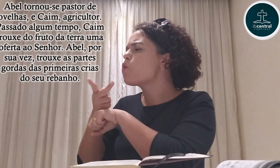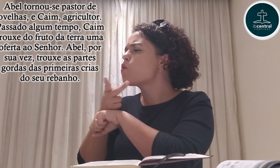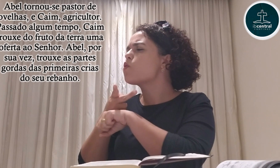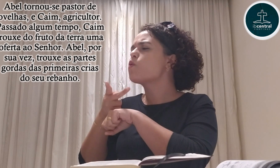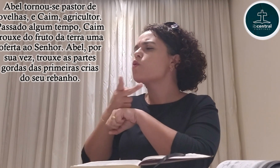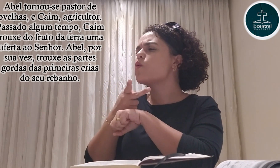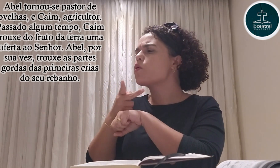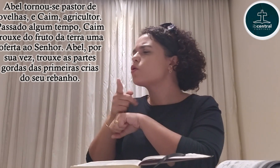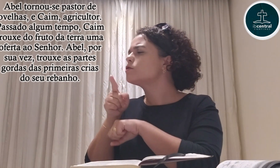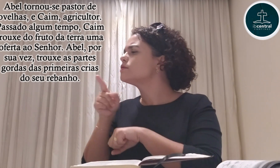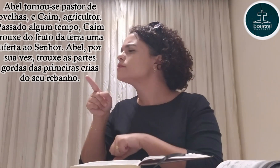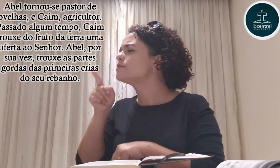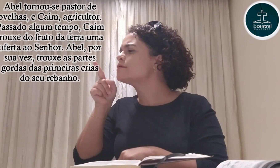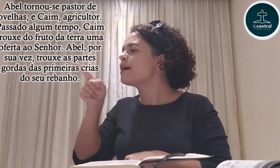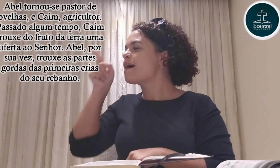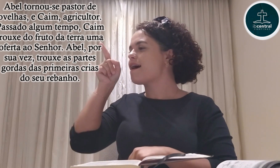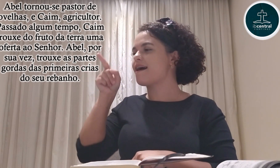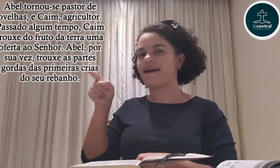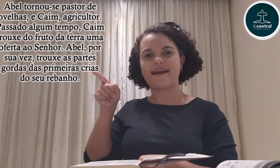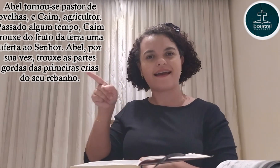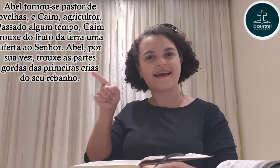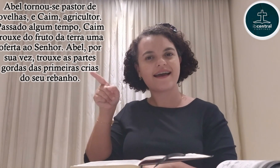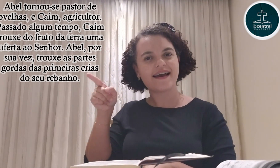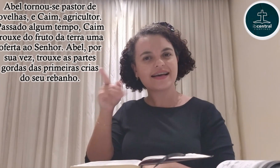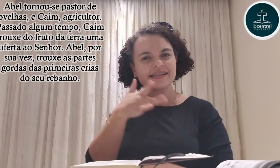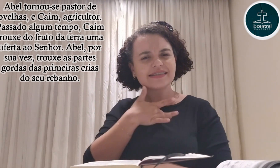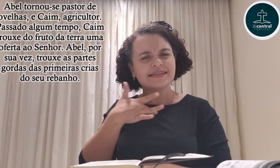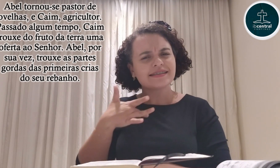trouxe as partes gordas